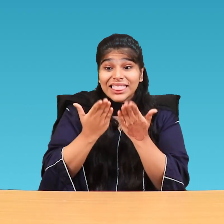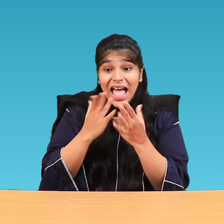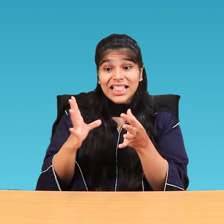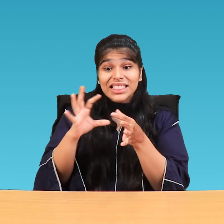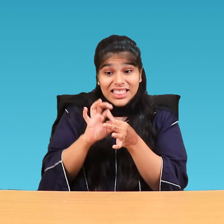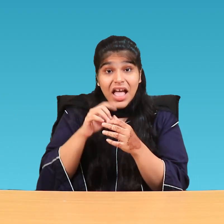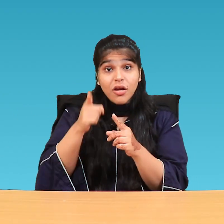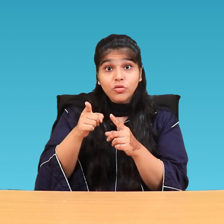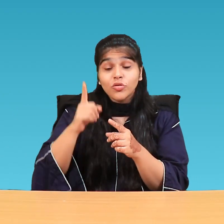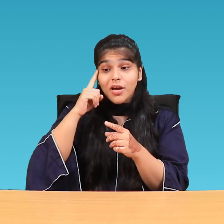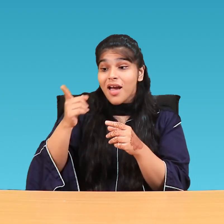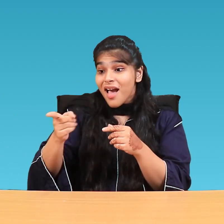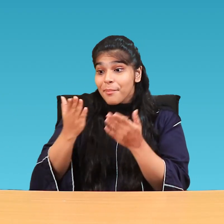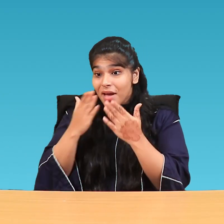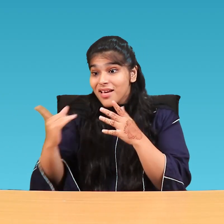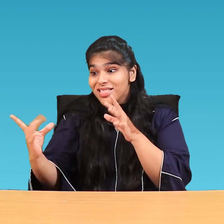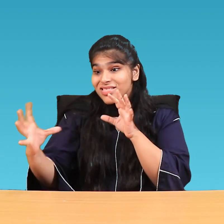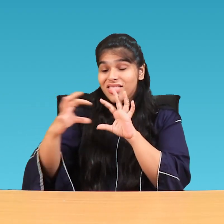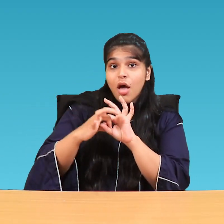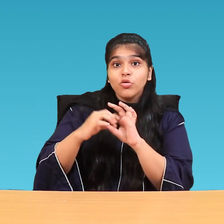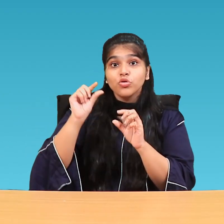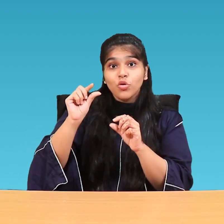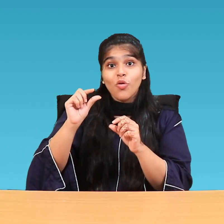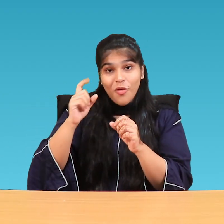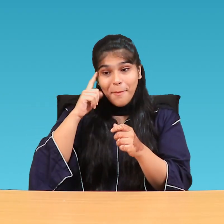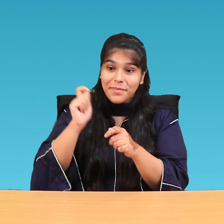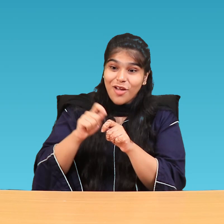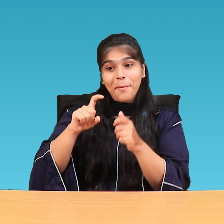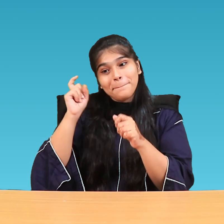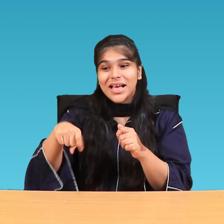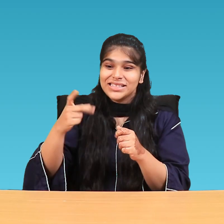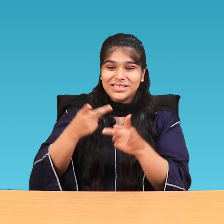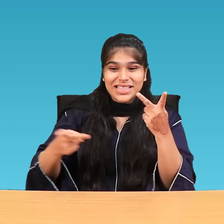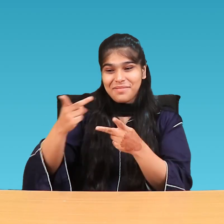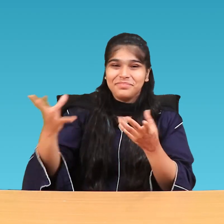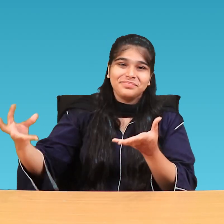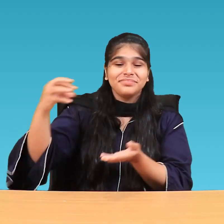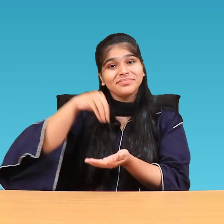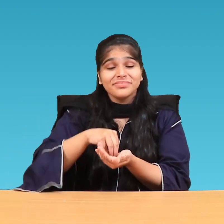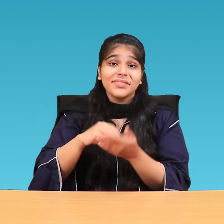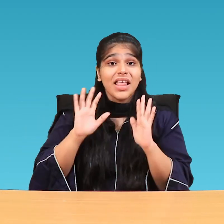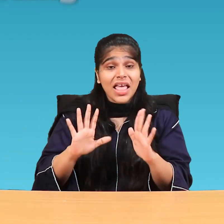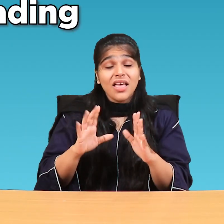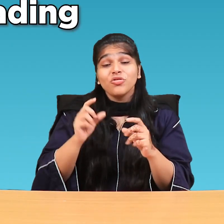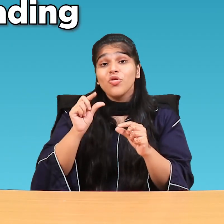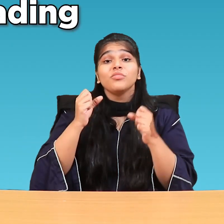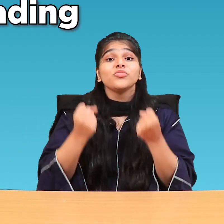इस नेशनल करिकुलम के अंदर जो है ज़रूरी बनाई गई है, तो इसी तरीके से